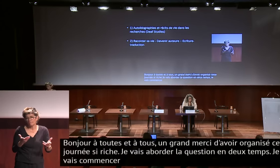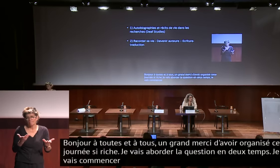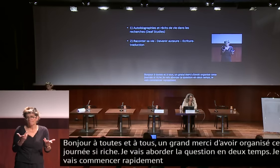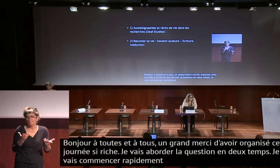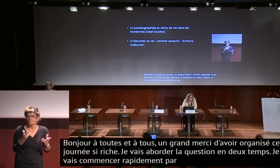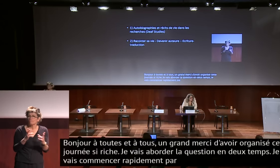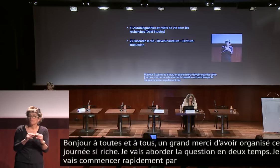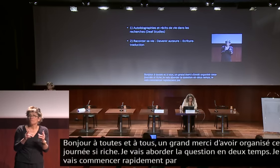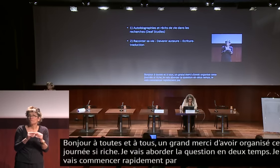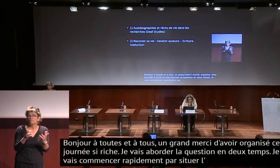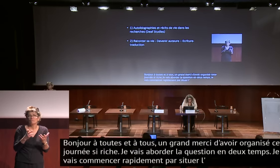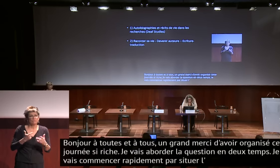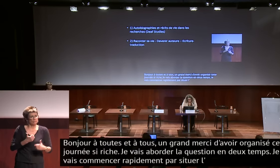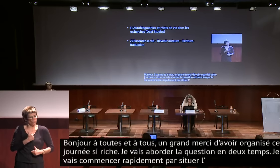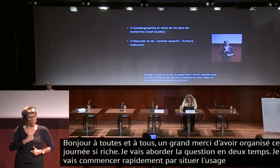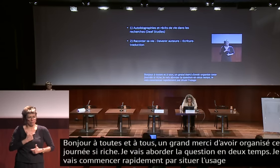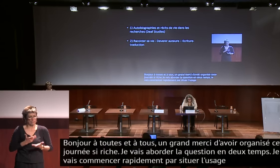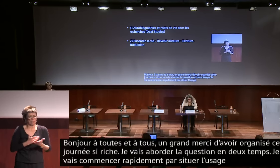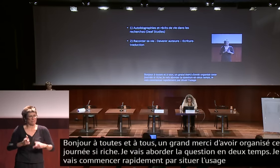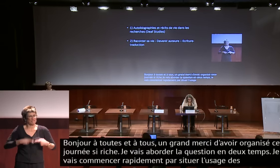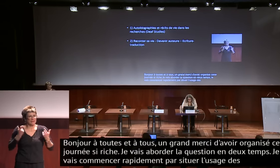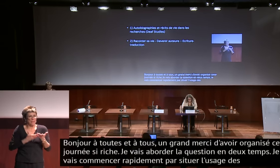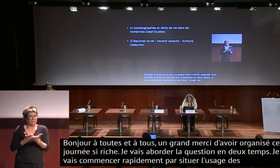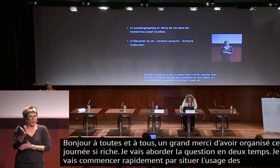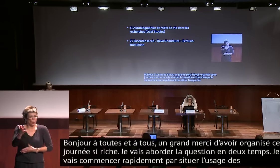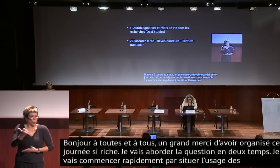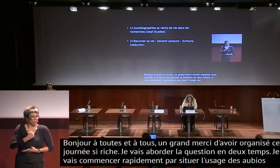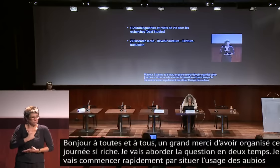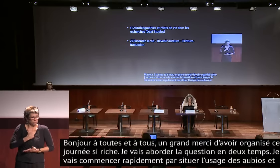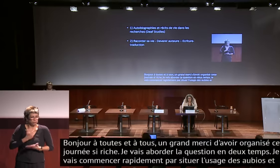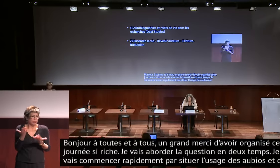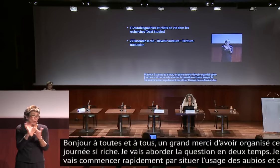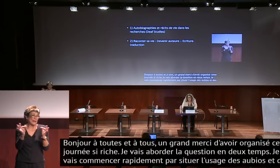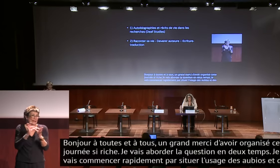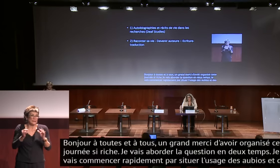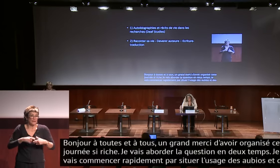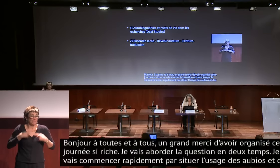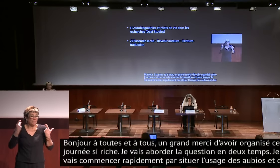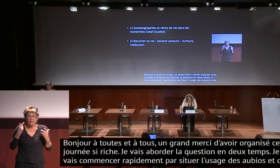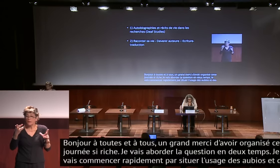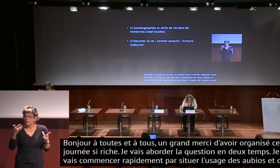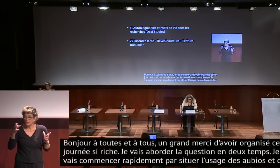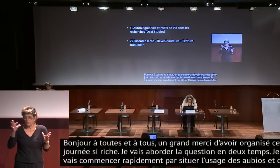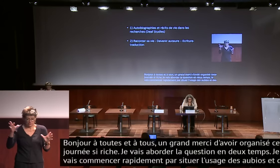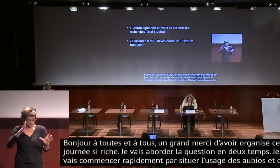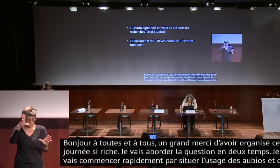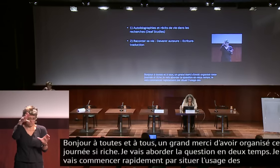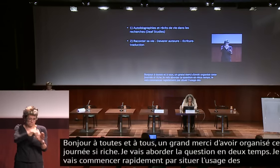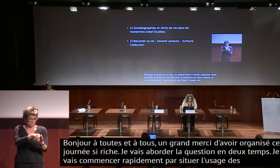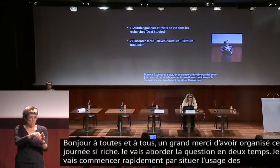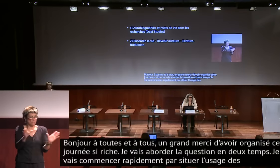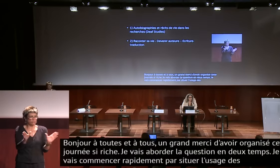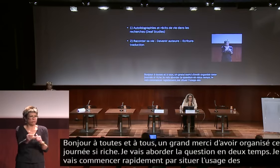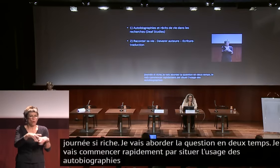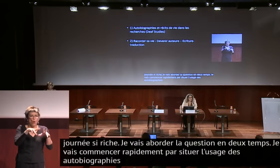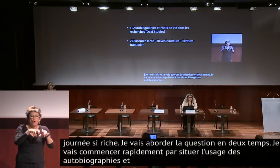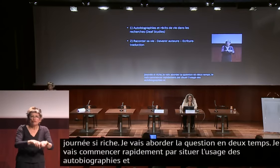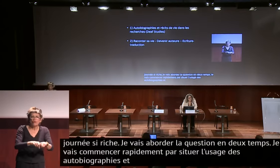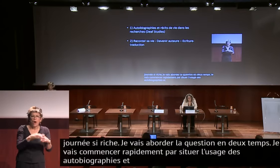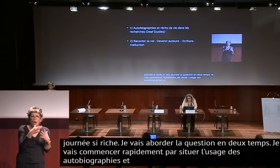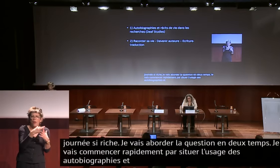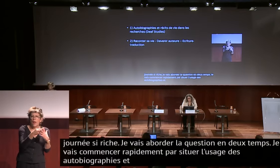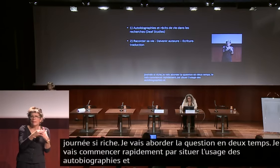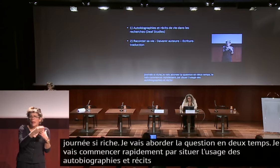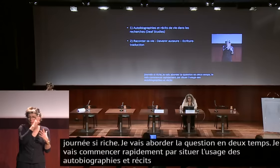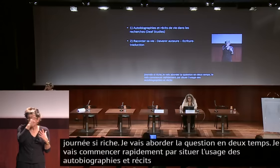situer l'usage des autobiographies et des récits des vies des personnes sourdes dans les recherches interdisciplinaires sur les sourds et la langue des signes, que je